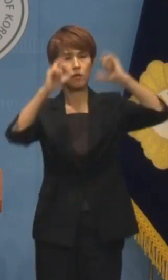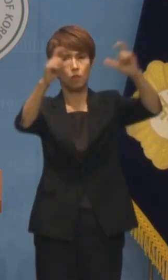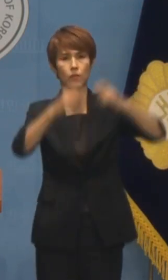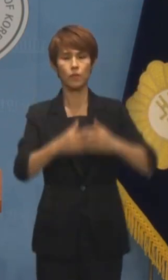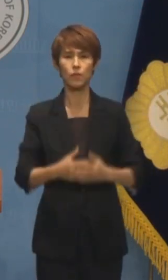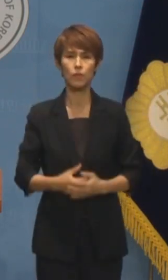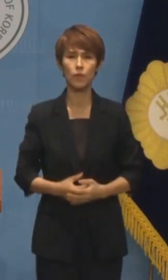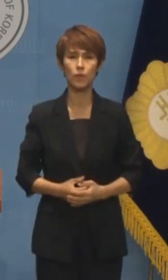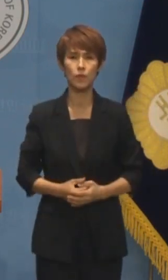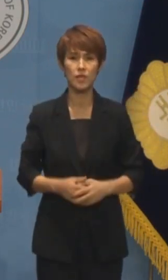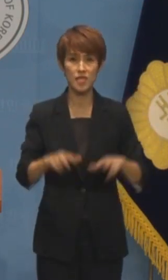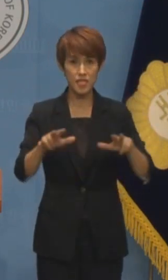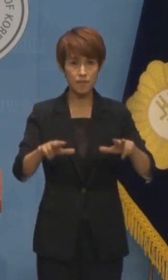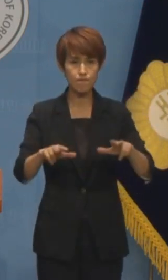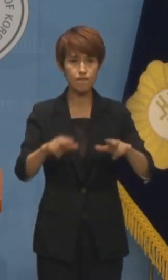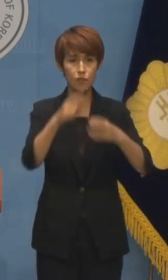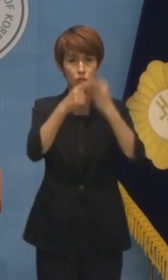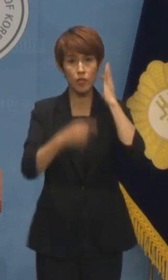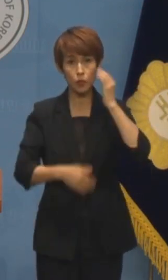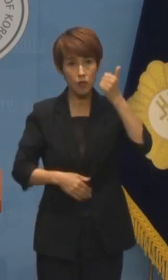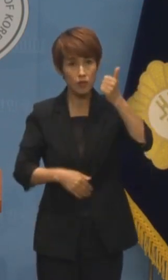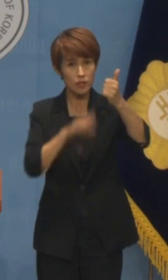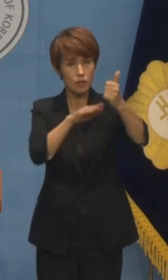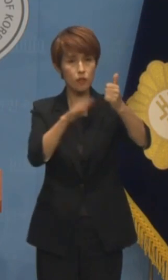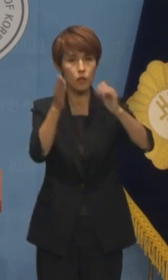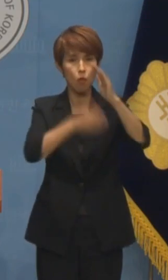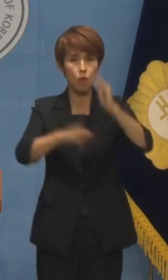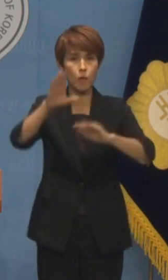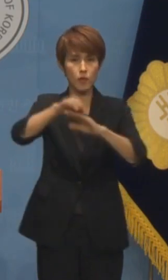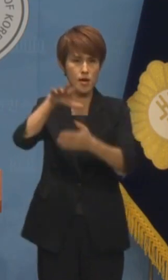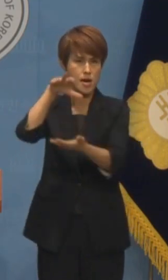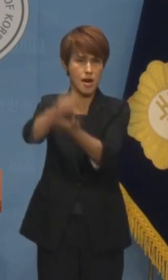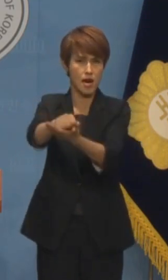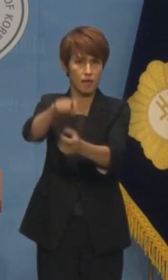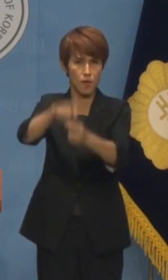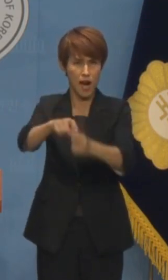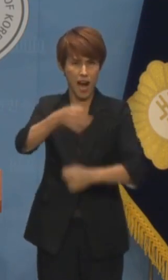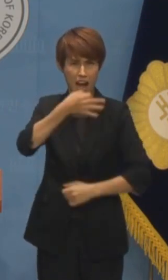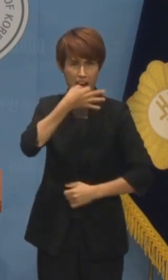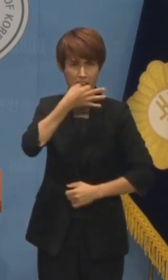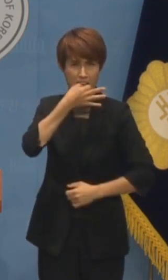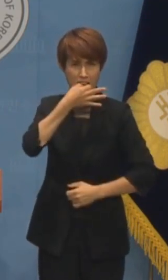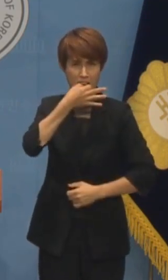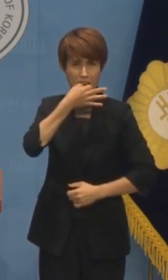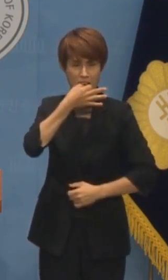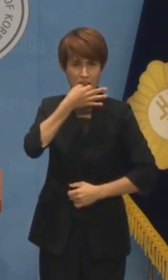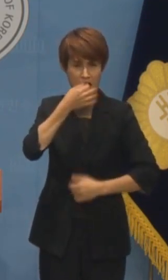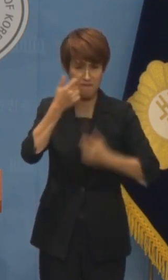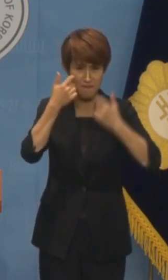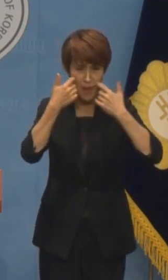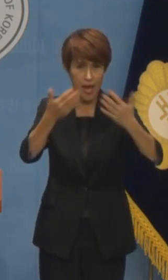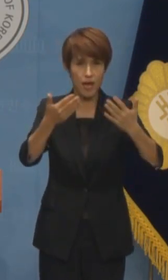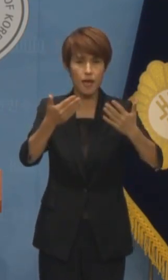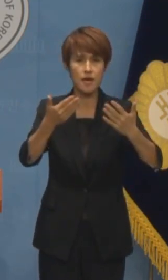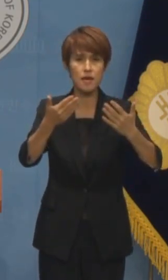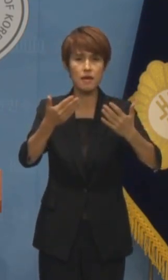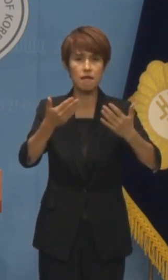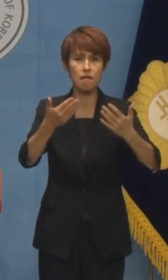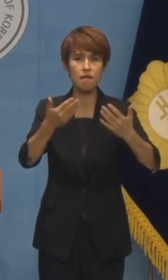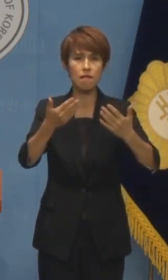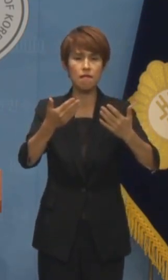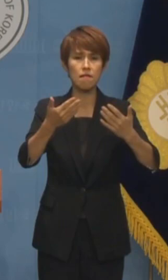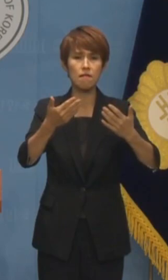경고합니다. 지금 윤석열 대통령은 공영방송 장악을 위한 야욕이 너무 앞선 나머지